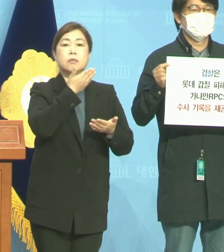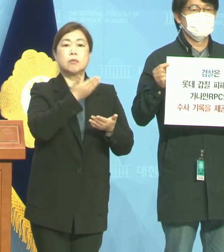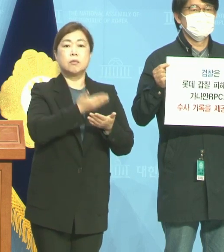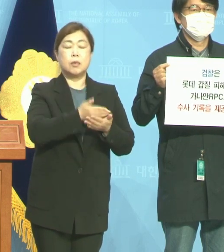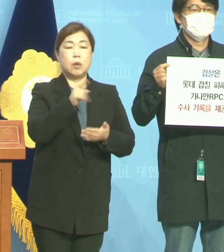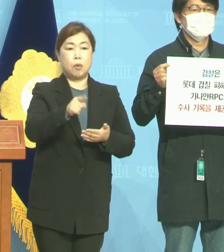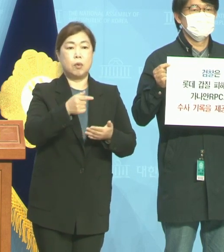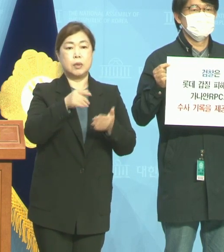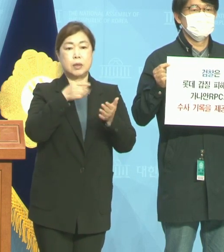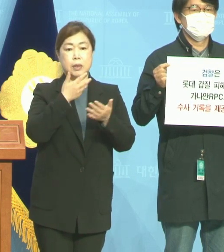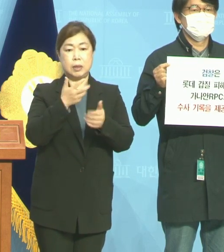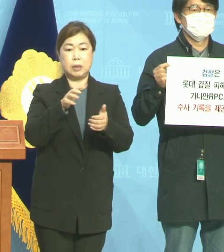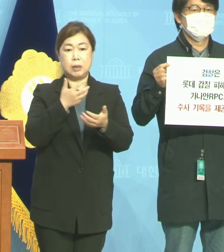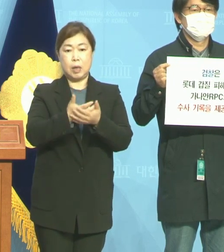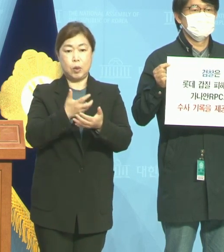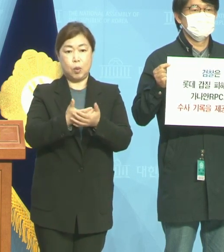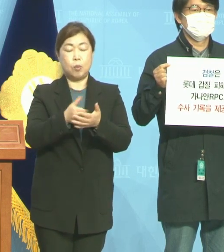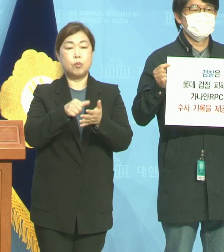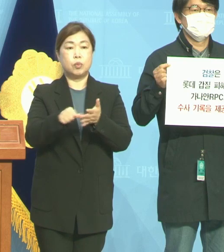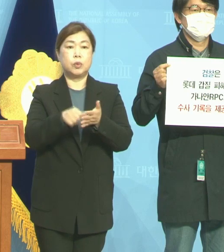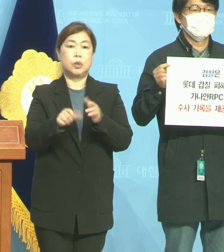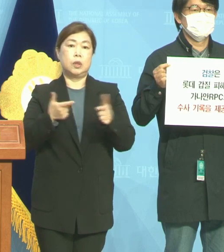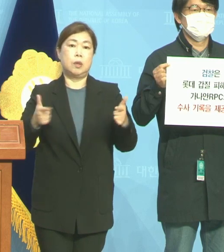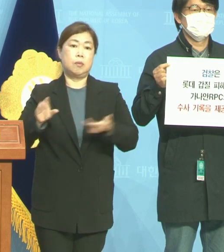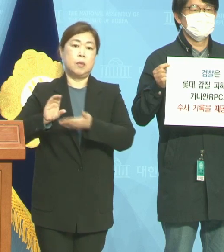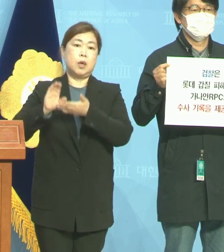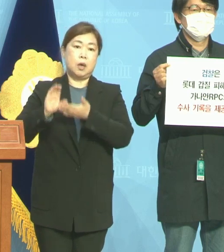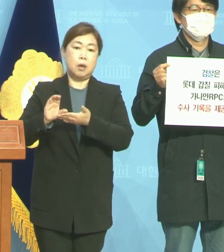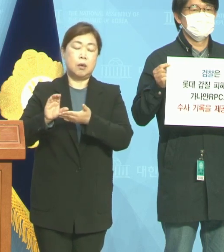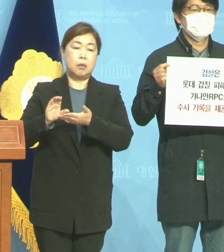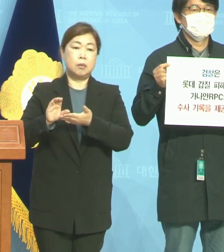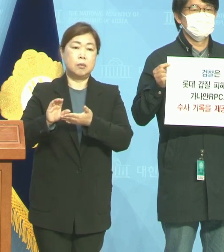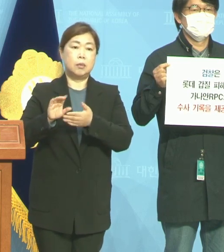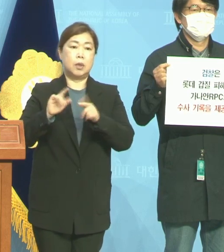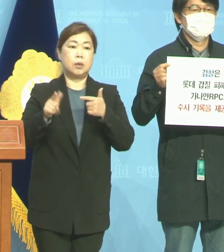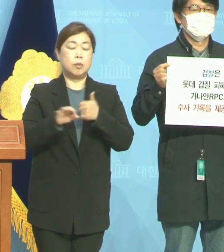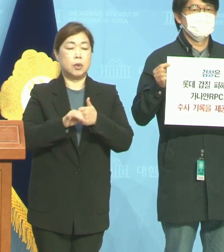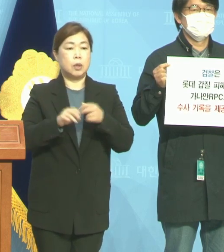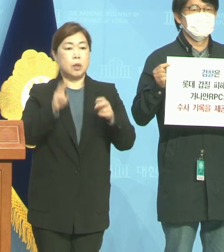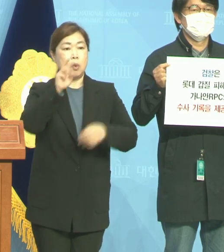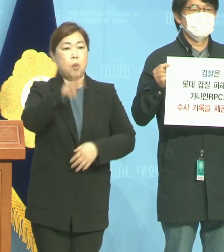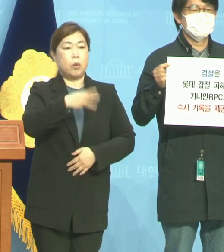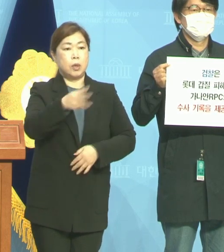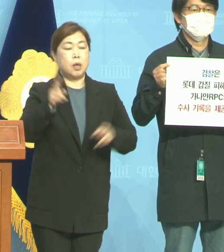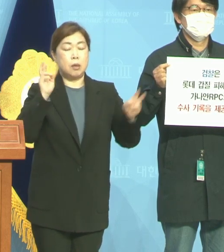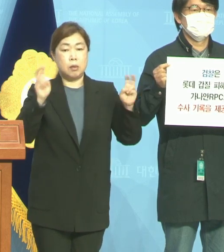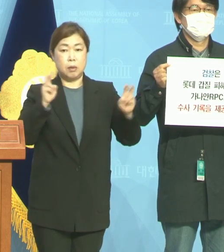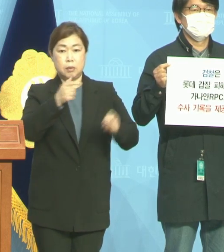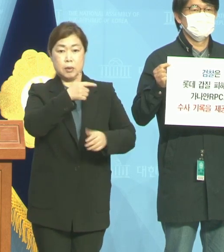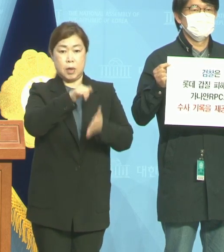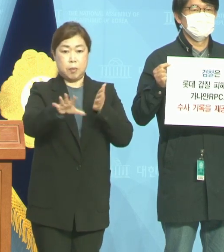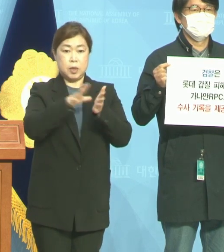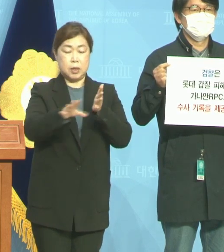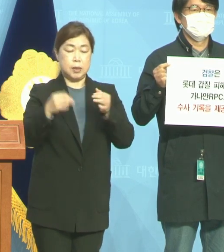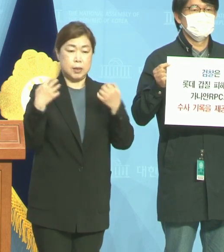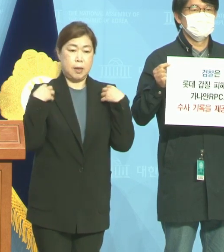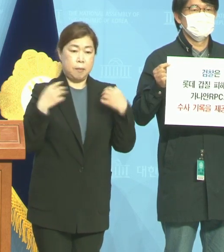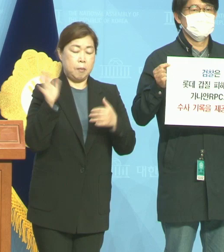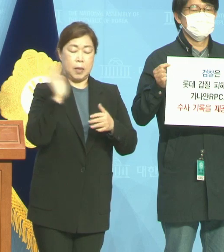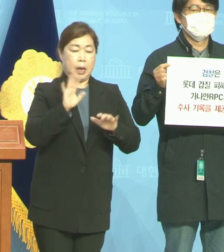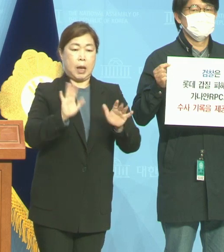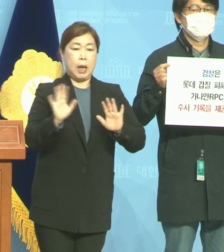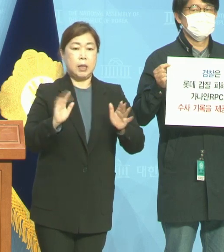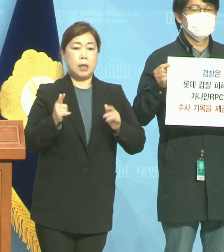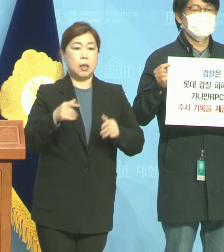소중한 자료입니다 그렇지 않으면 김앤장 을 앞세운 롯데상사 측이 각지 책임을 회피하고 또